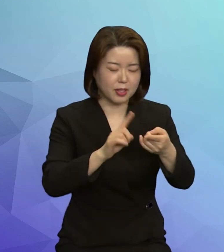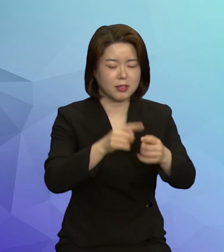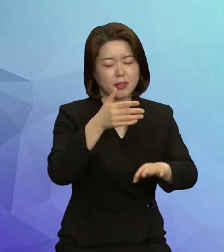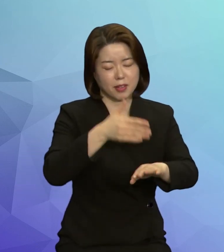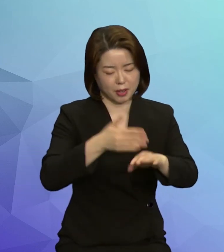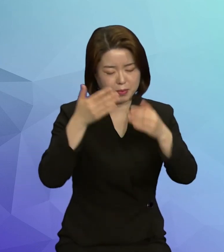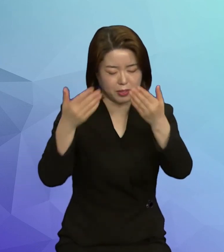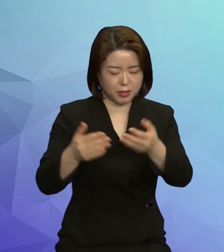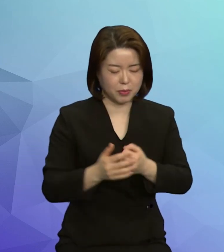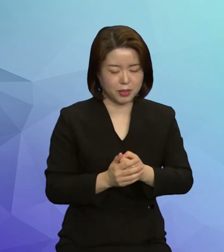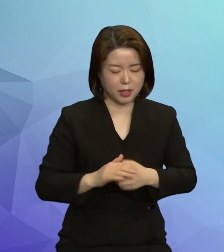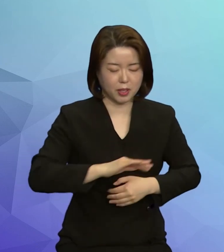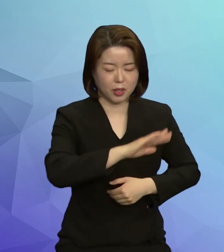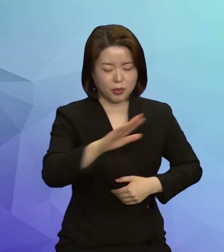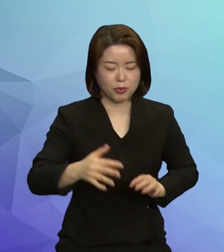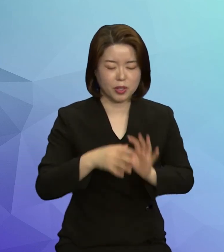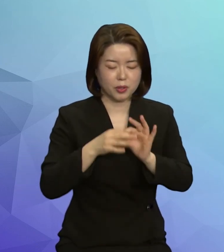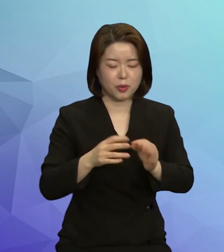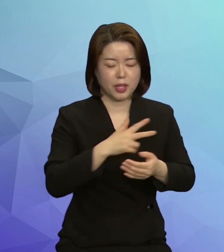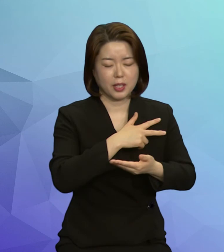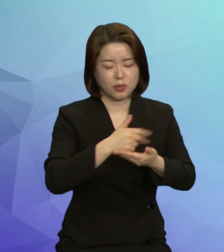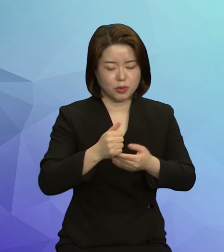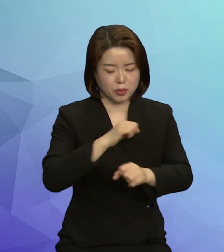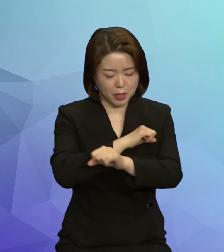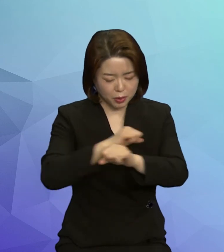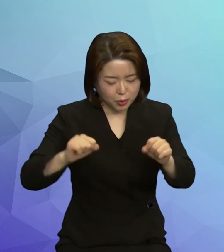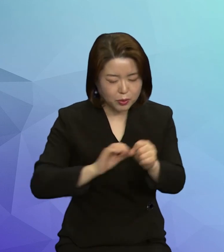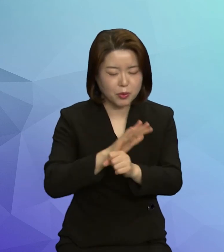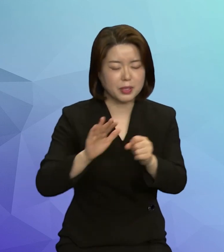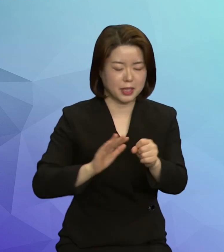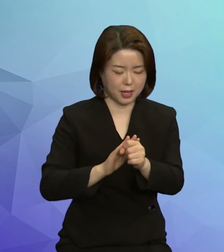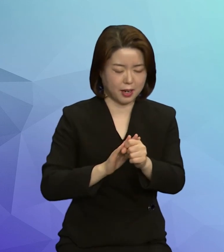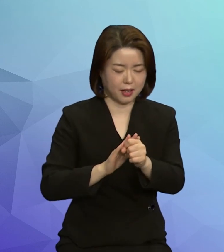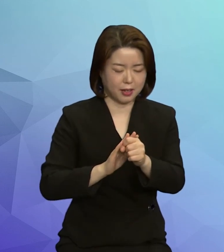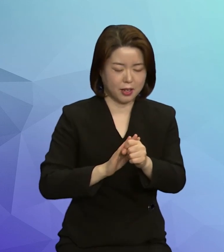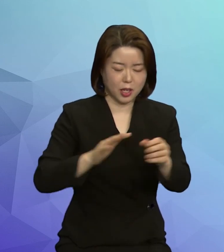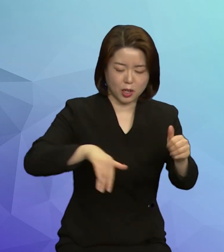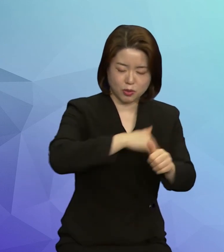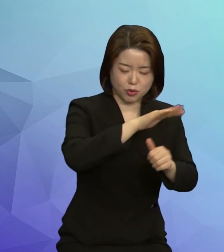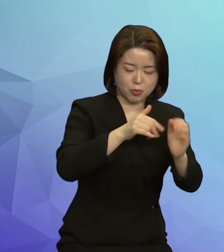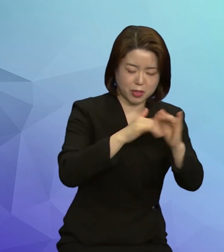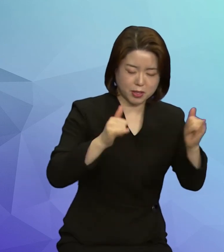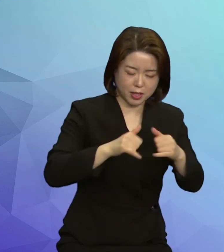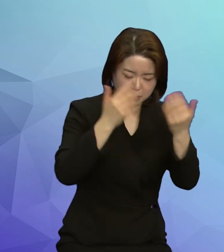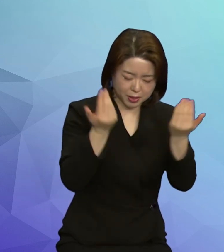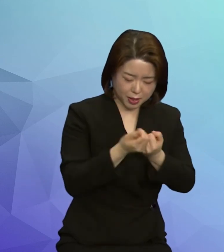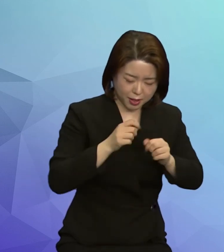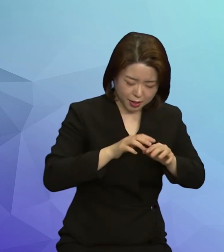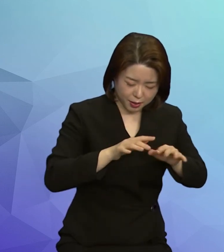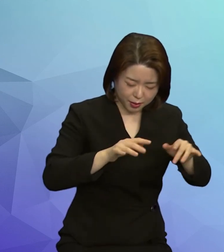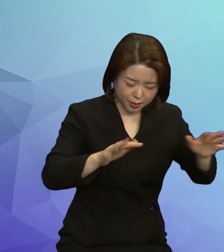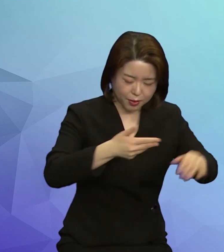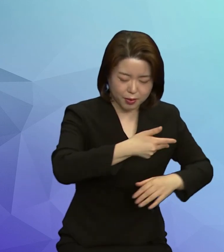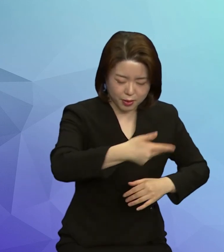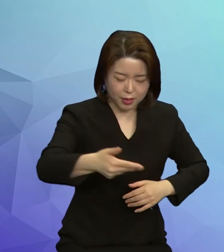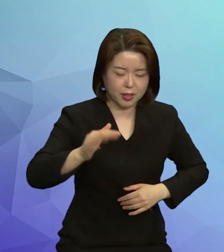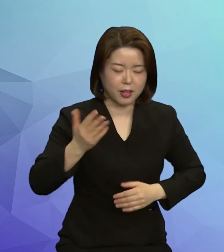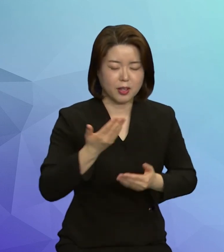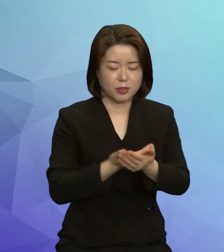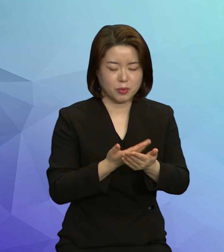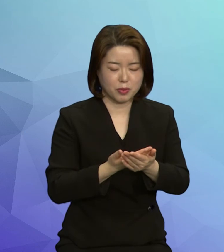감사합니다. 우리를 통해 주님의 용서와 사랑이 주변 사람들에게 다 흘러가게